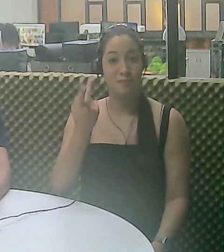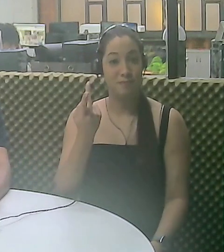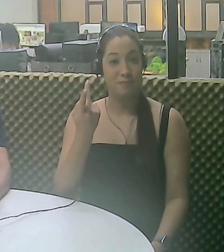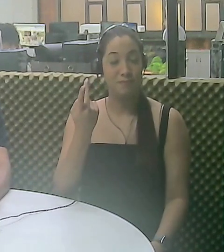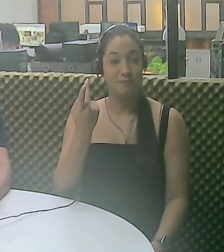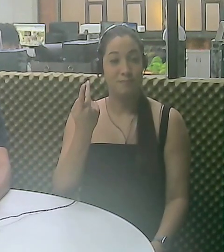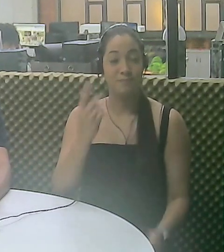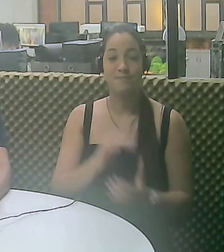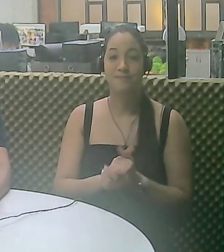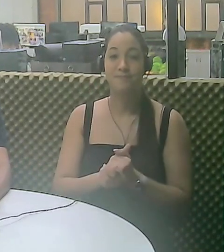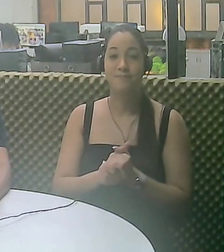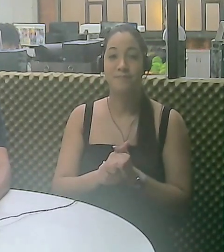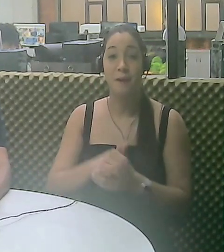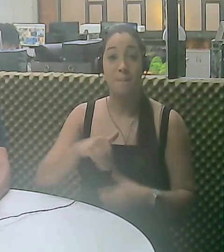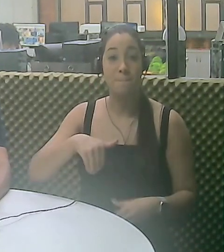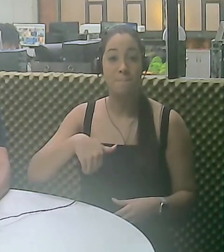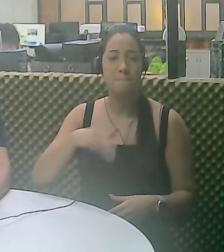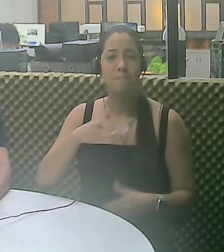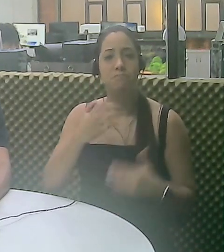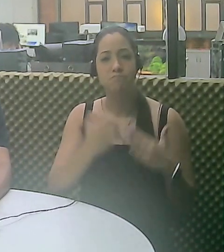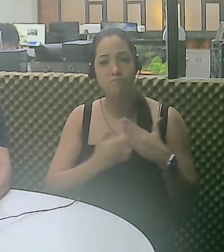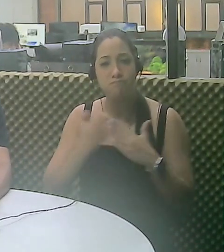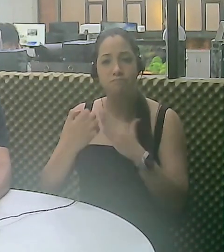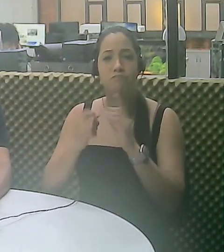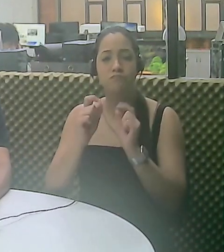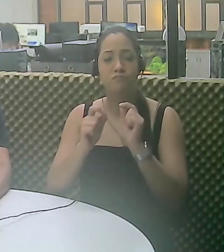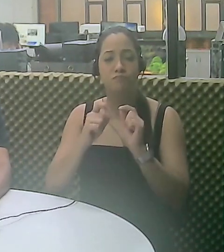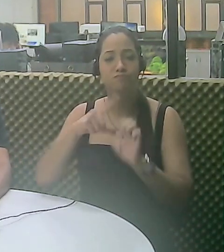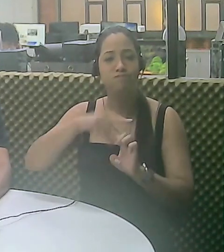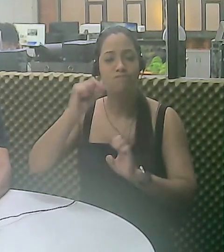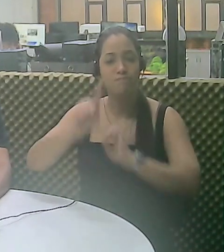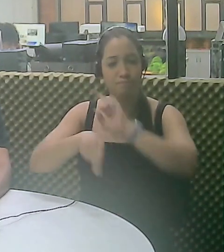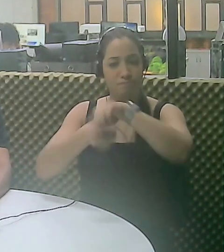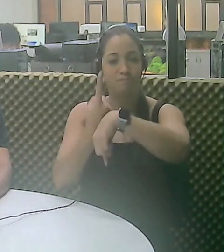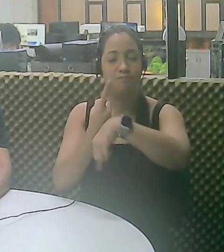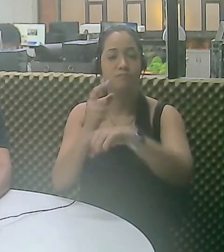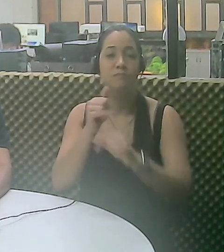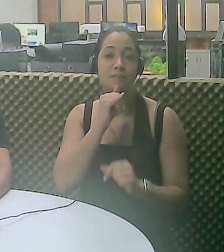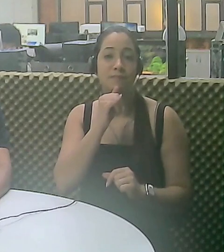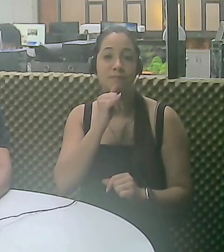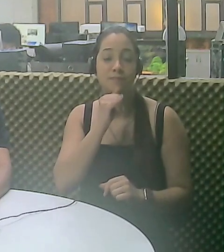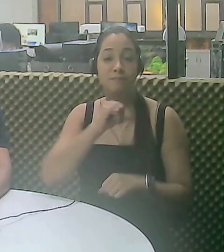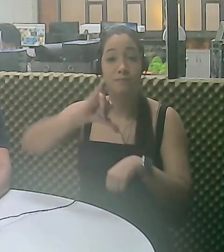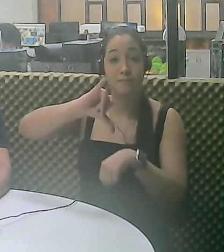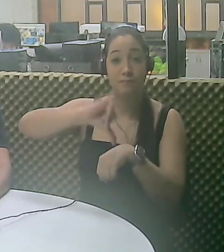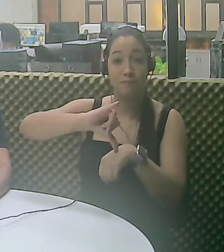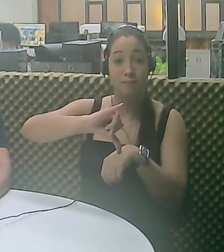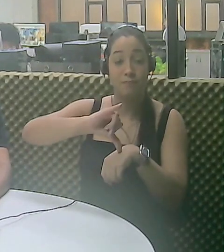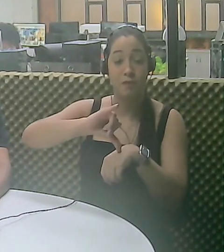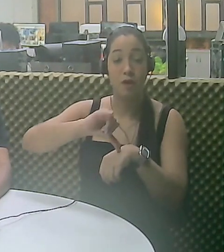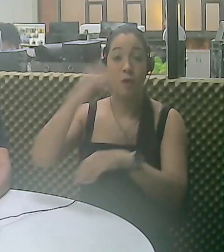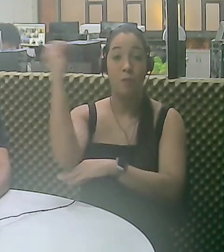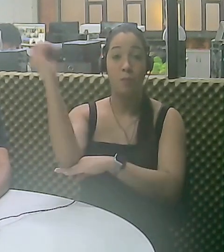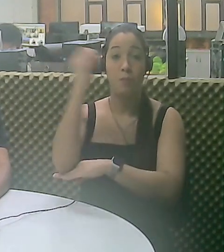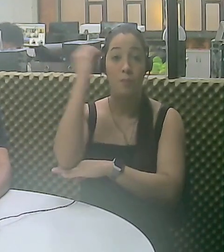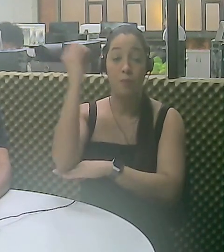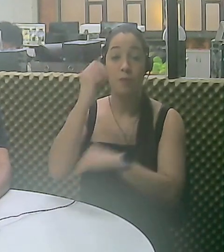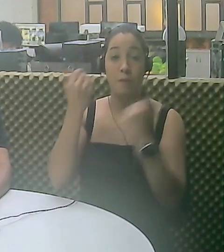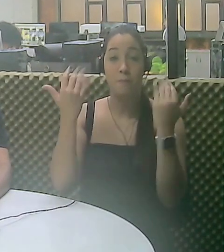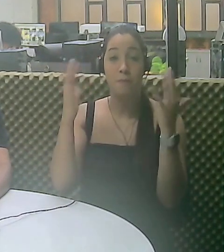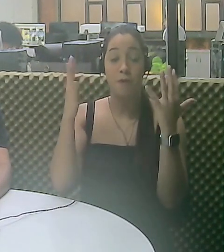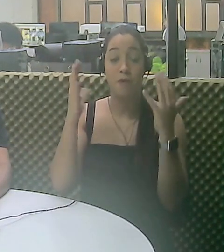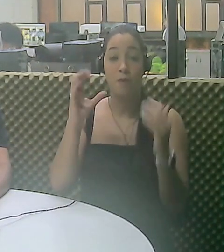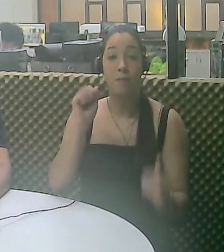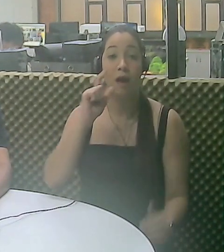Horizonte. Por apresentar mais negócios inovadores, está à frente, por exemplo, de capitais como Porto Alegre, Palmas e